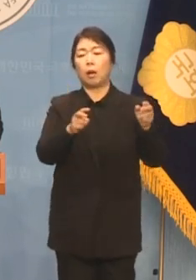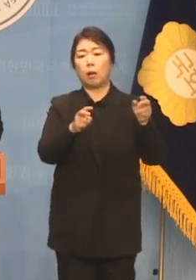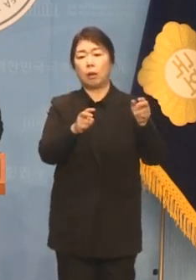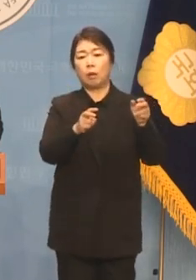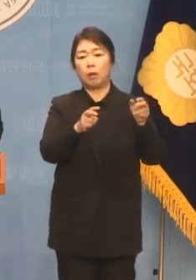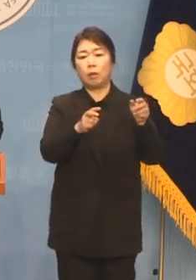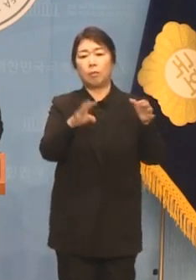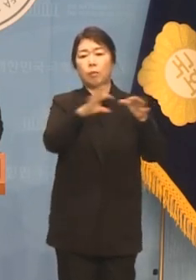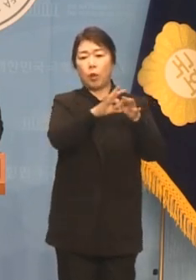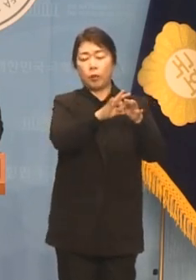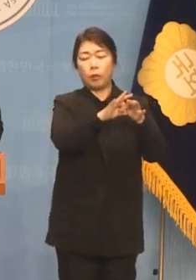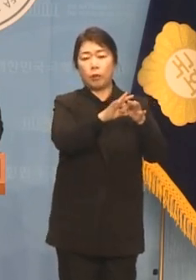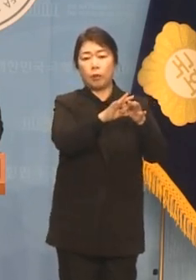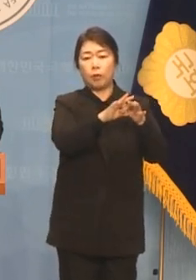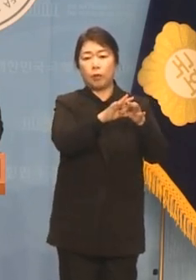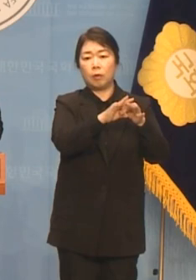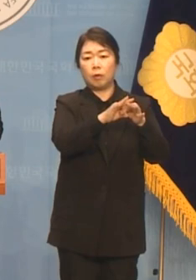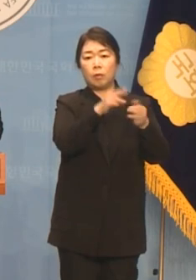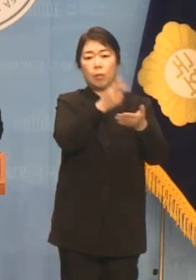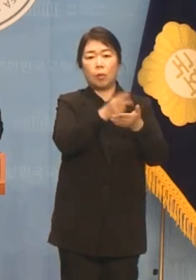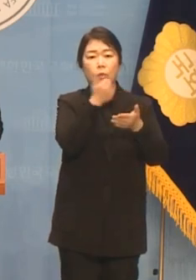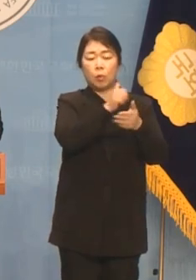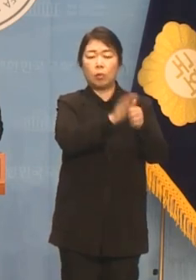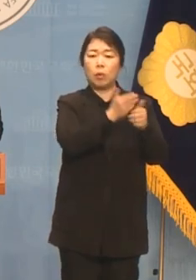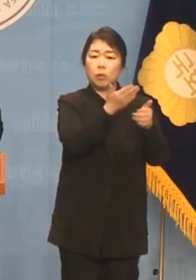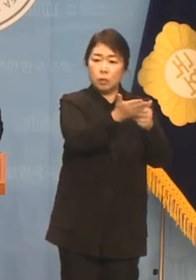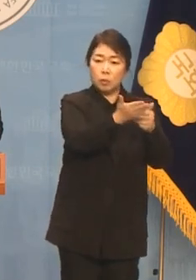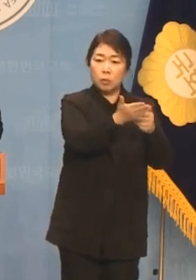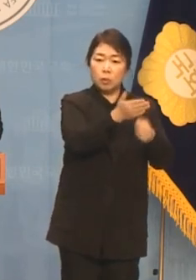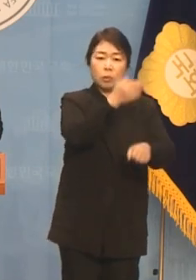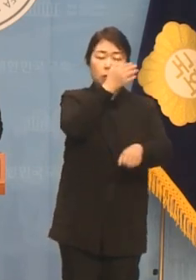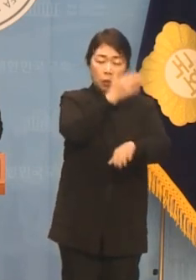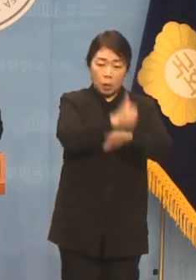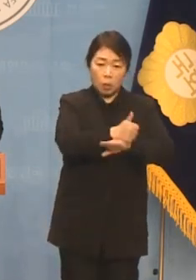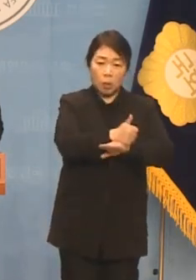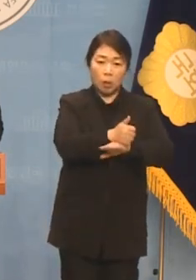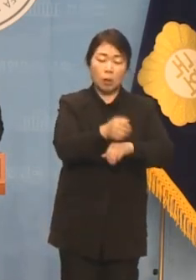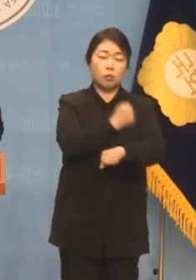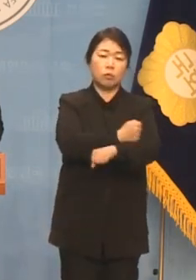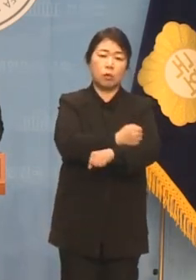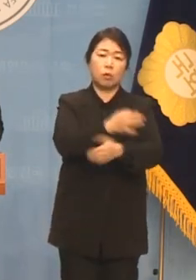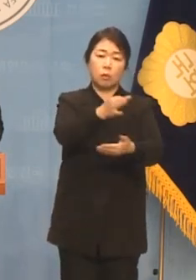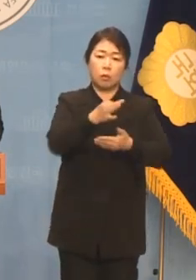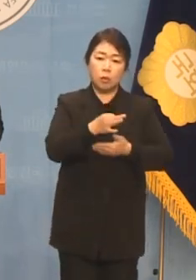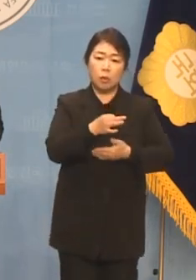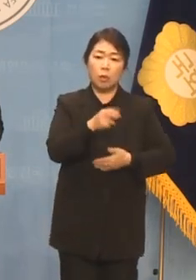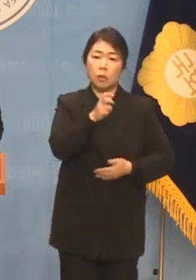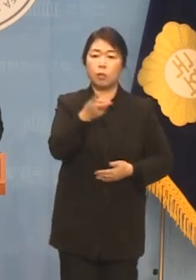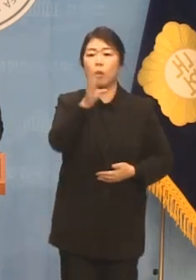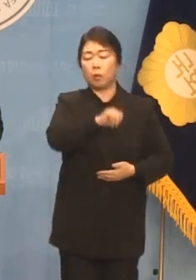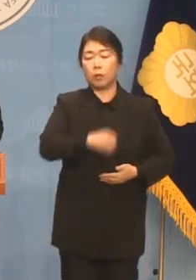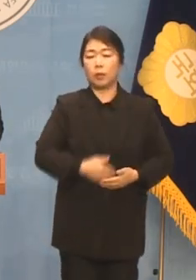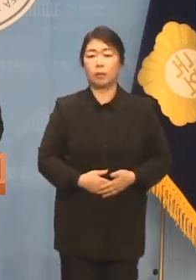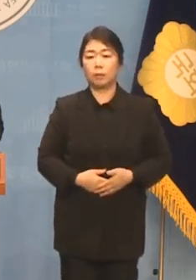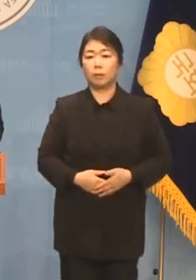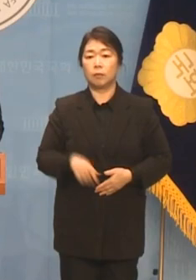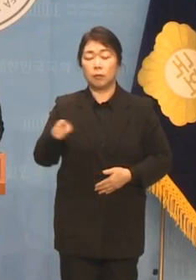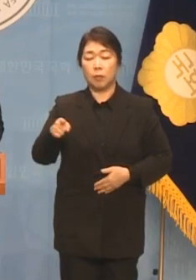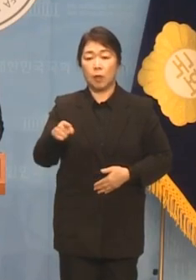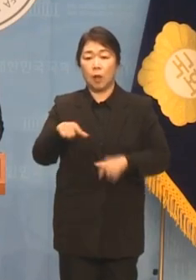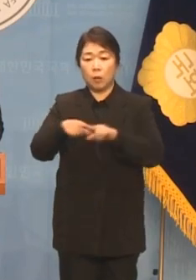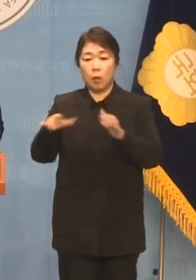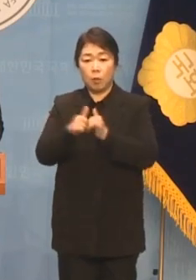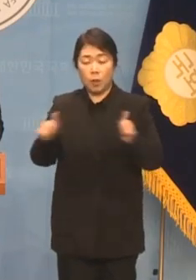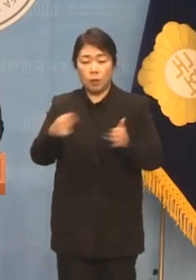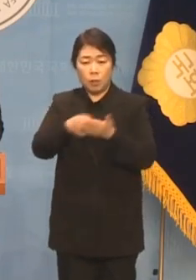배신한 대가가 자그마치 22억 원이었던 겁니다 피해자에게 돌아가야 할 돈